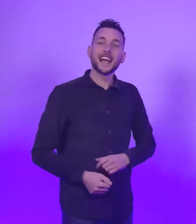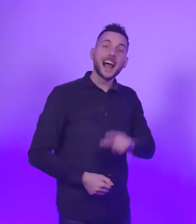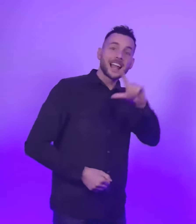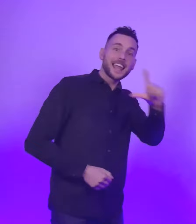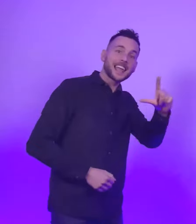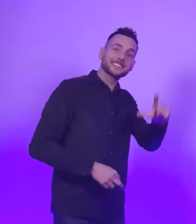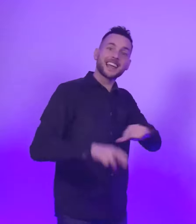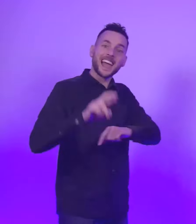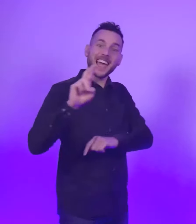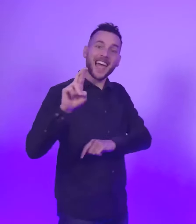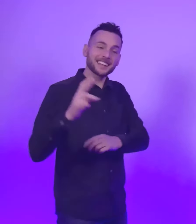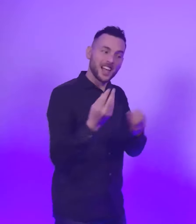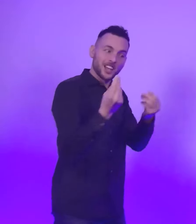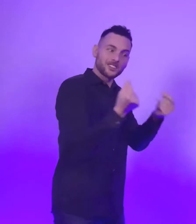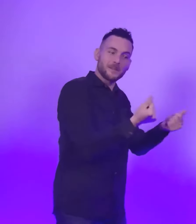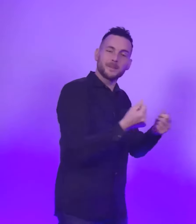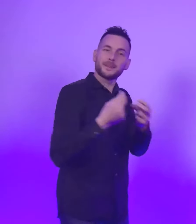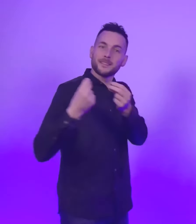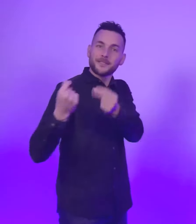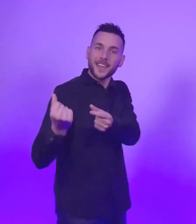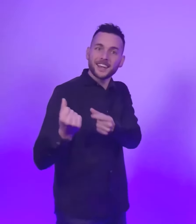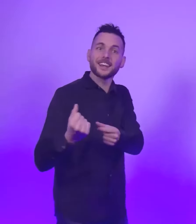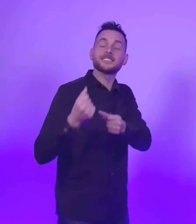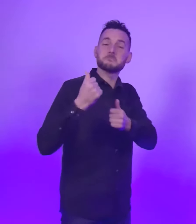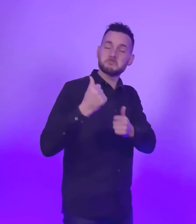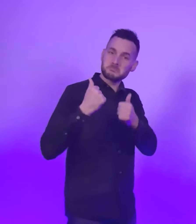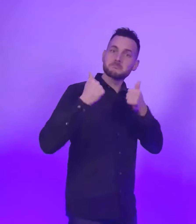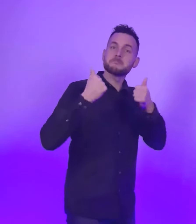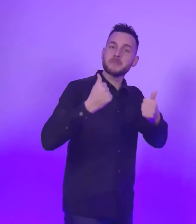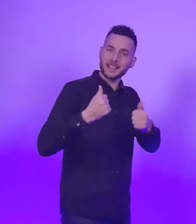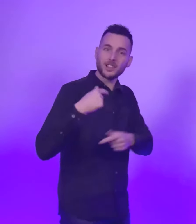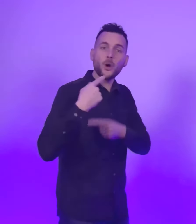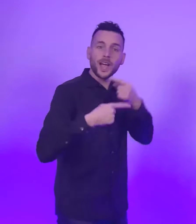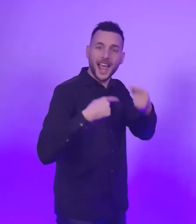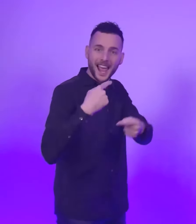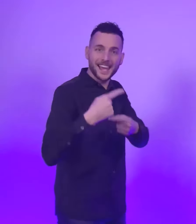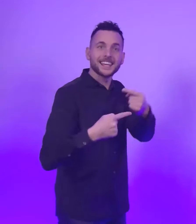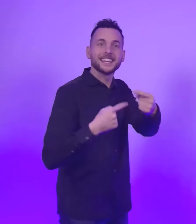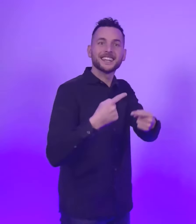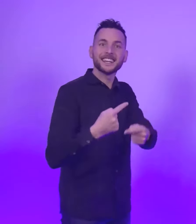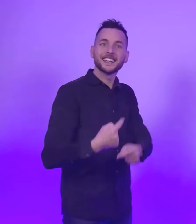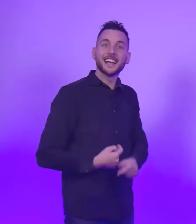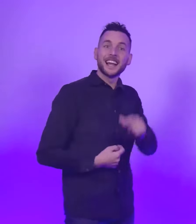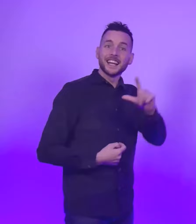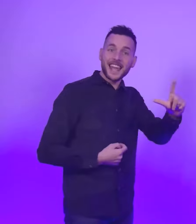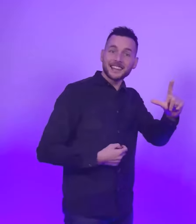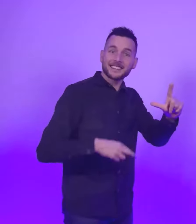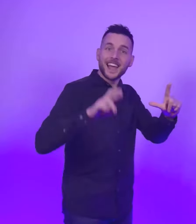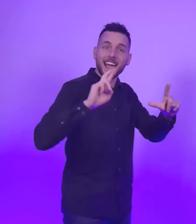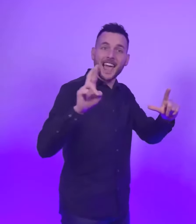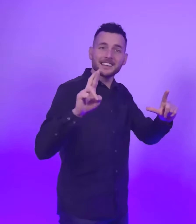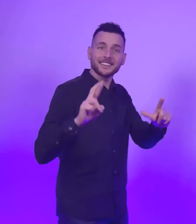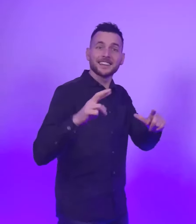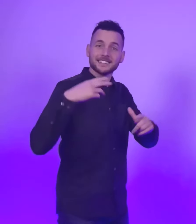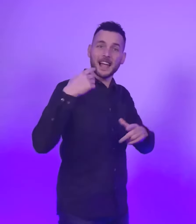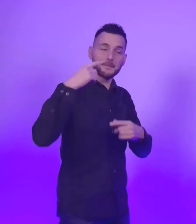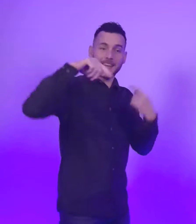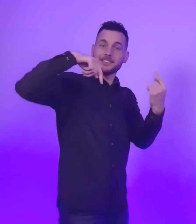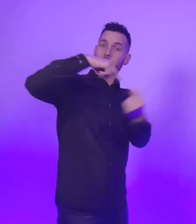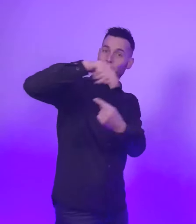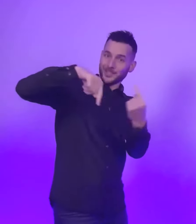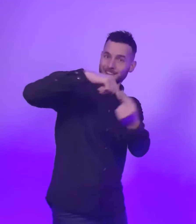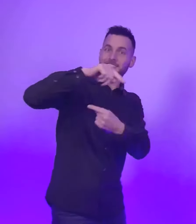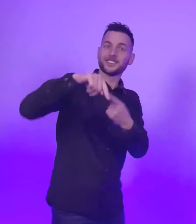Hey, links, rechts, knip eens met je vingers, dat gaat best oké. Links, rechts, draai maar